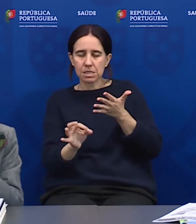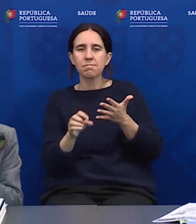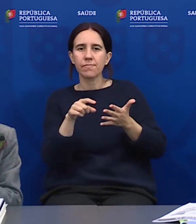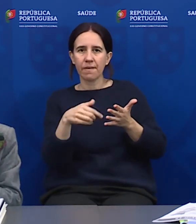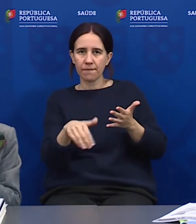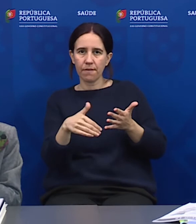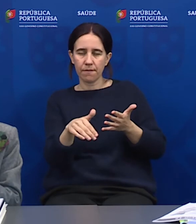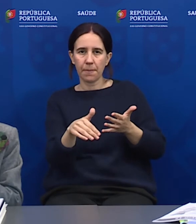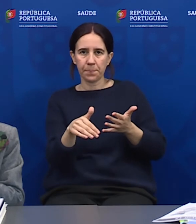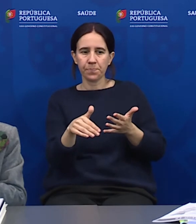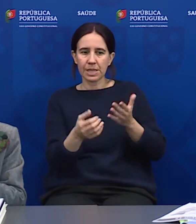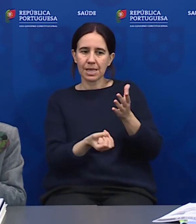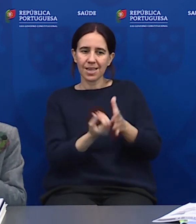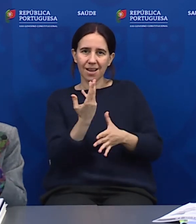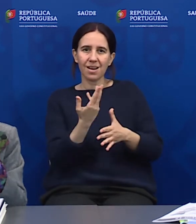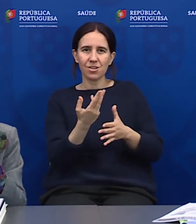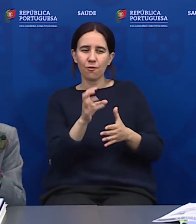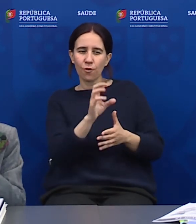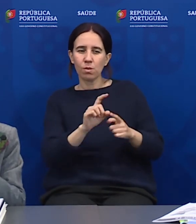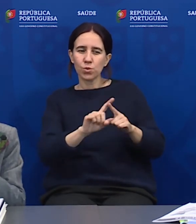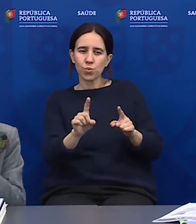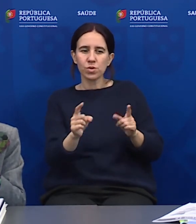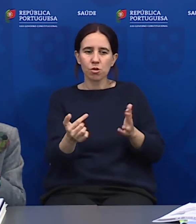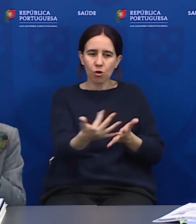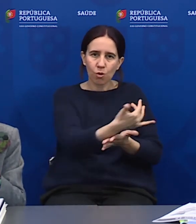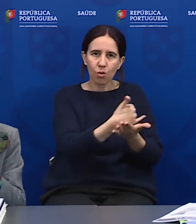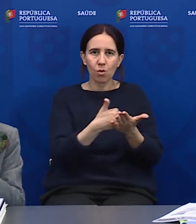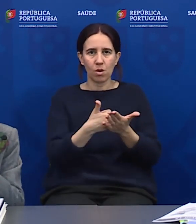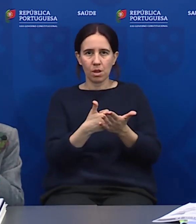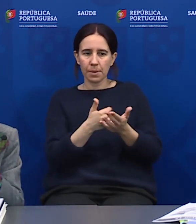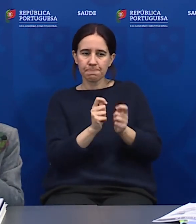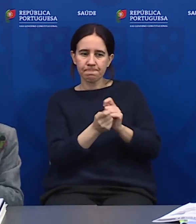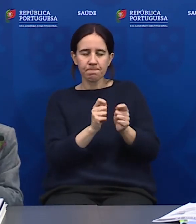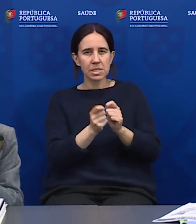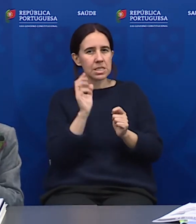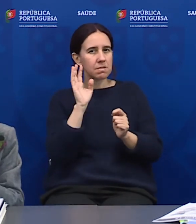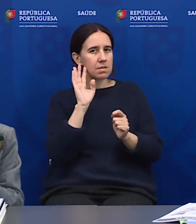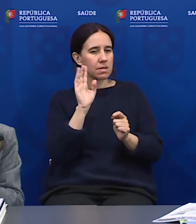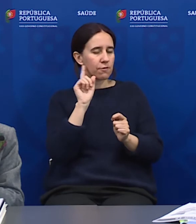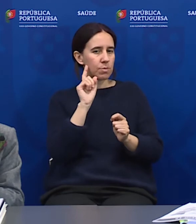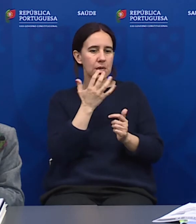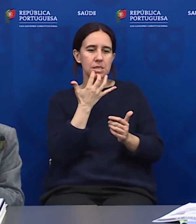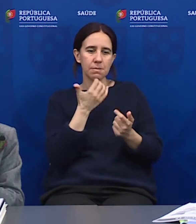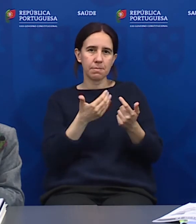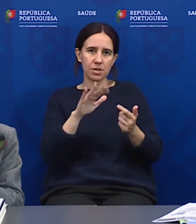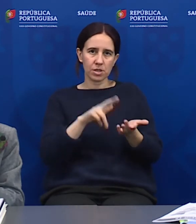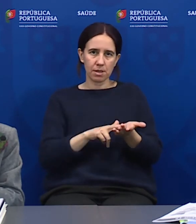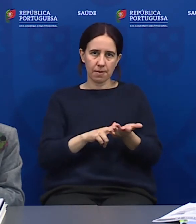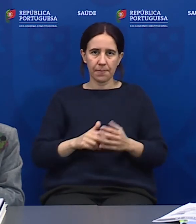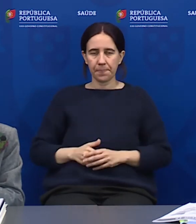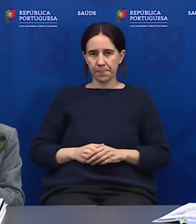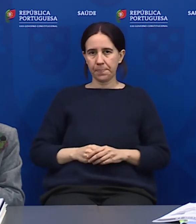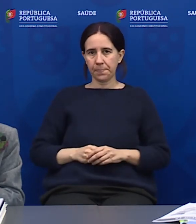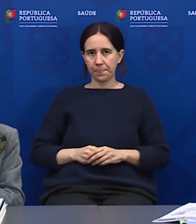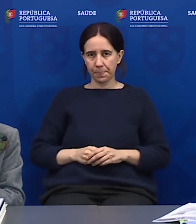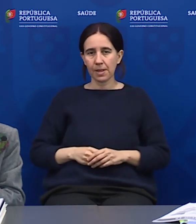vamos criar outras formas de recolha para aproximar essa informação da realidade. Pergunta